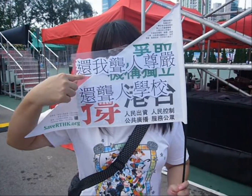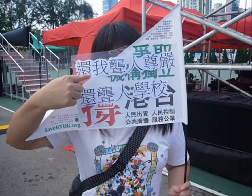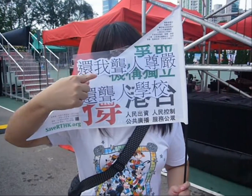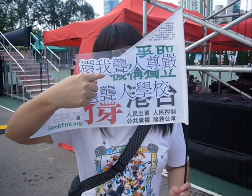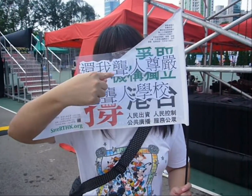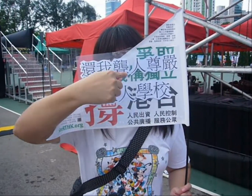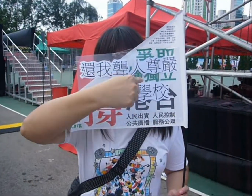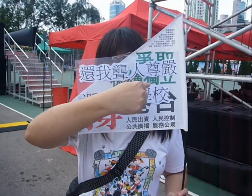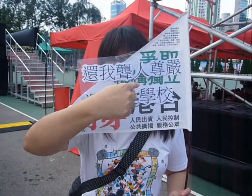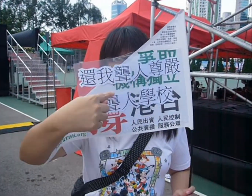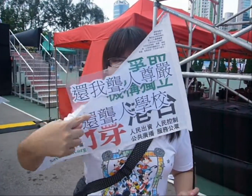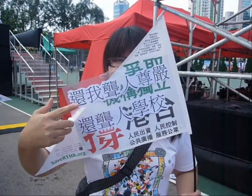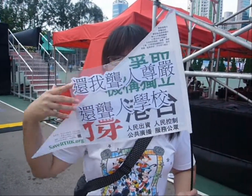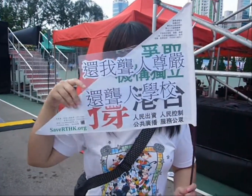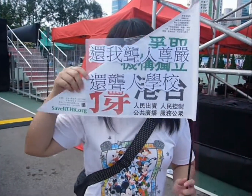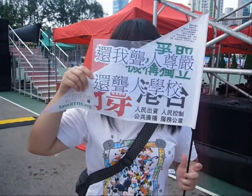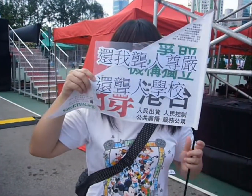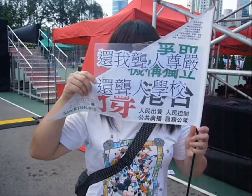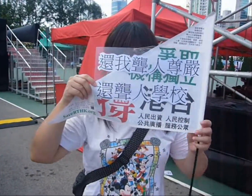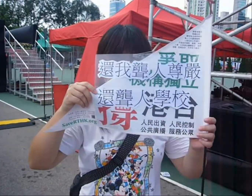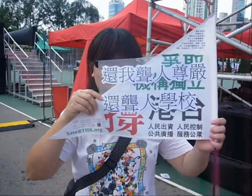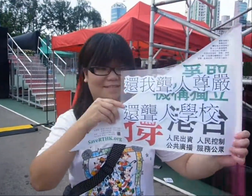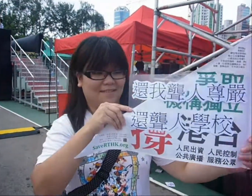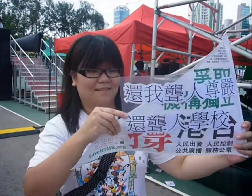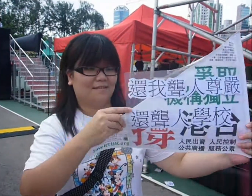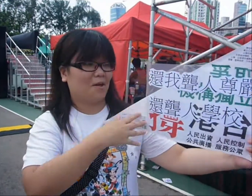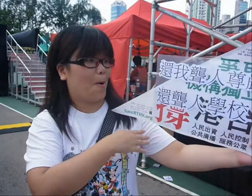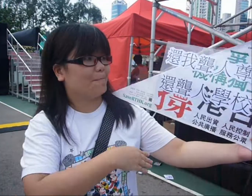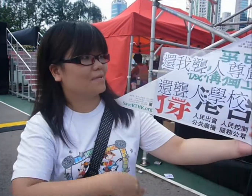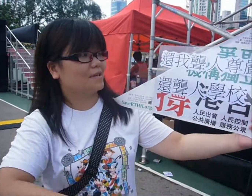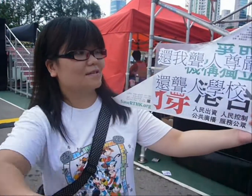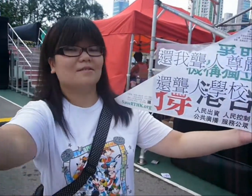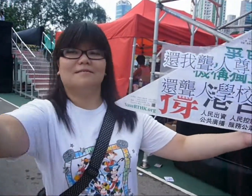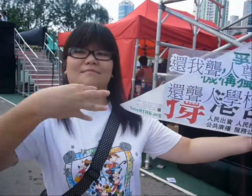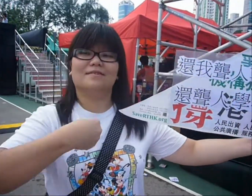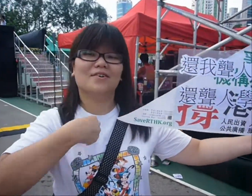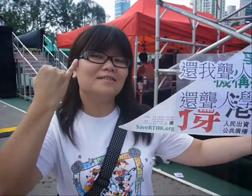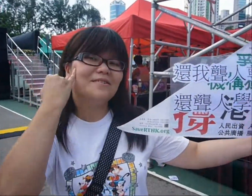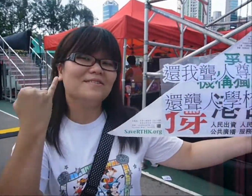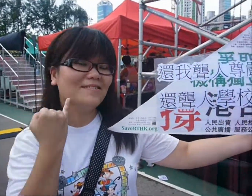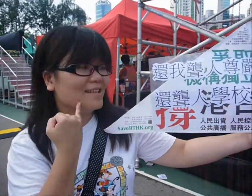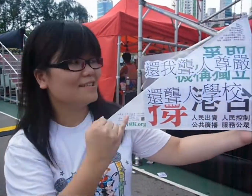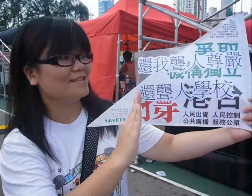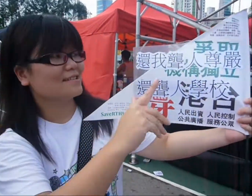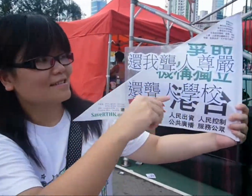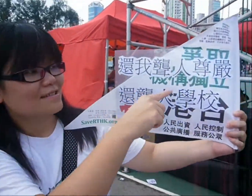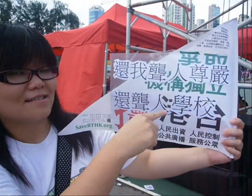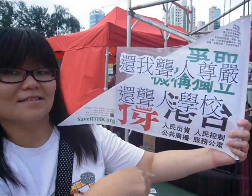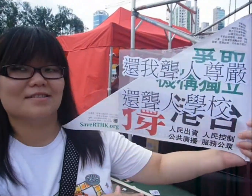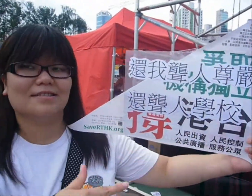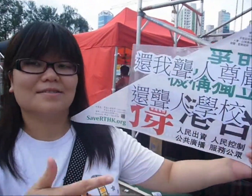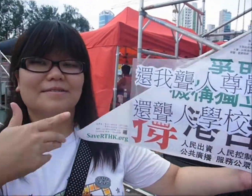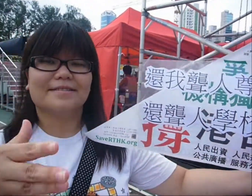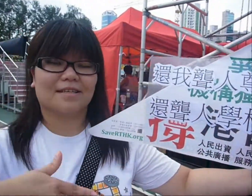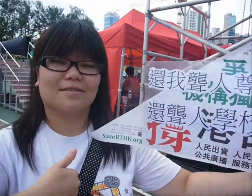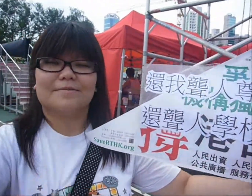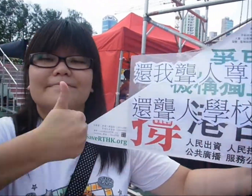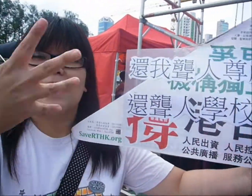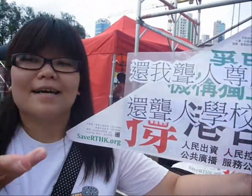聽到我哋嘅聲音嘅話，你揚一揚手俾我哋見到有冇啊？歡迎， 歡迎你，大家好。 我哋嘅華語越